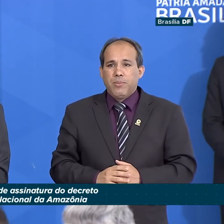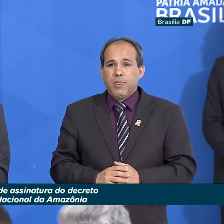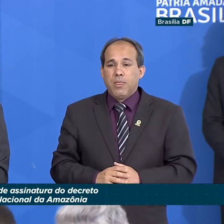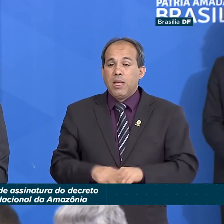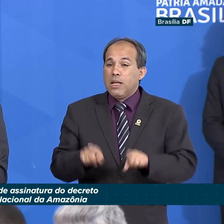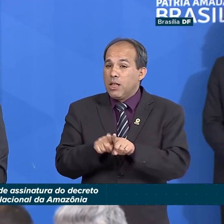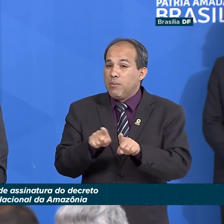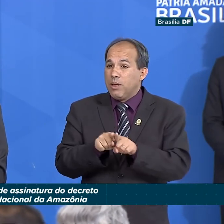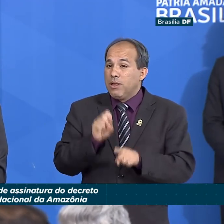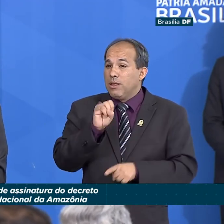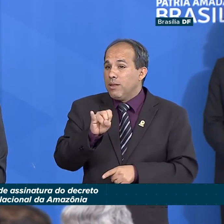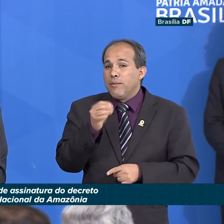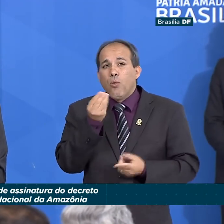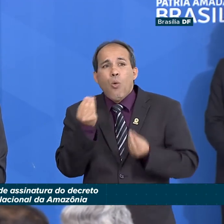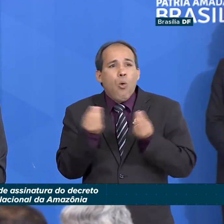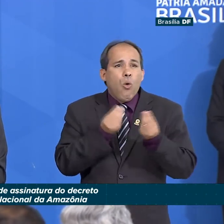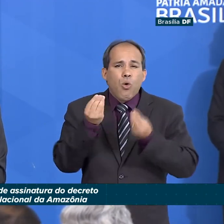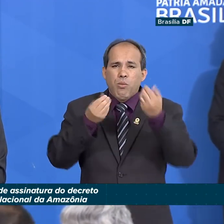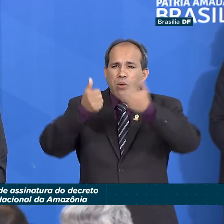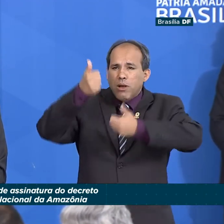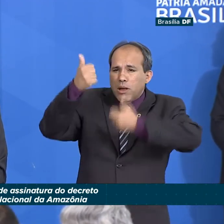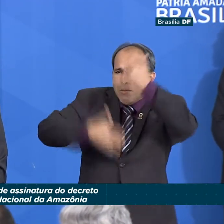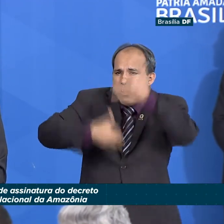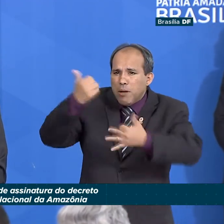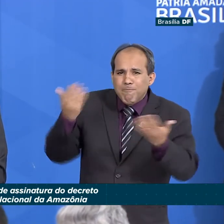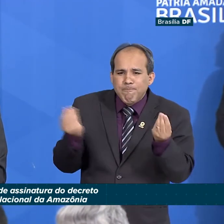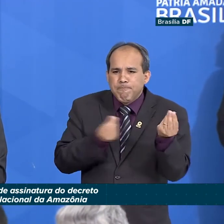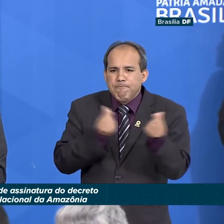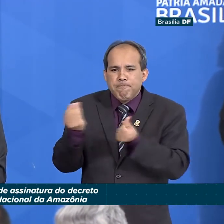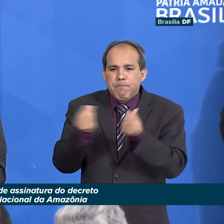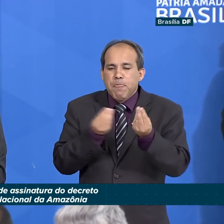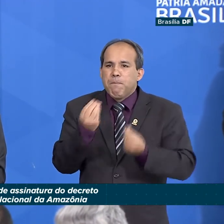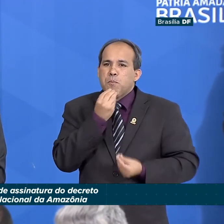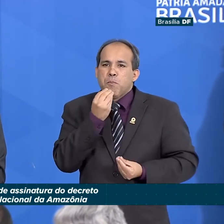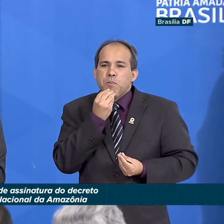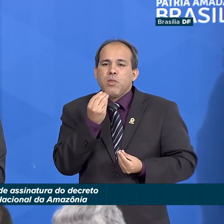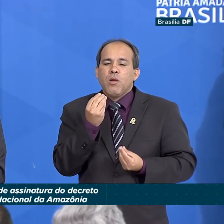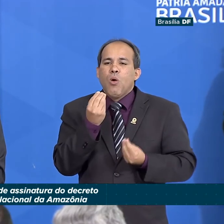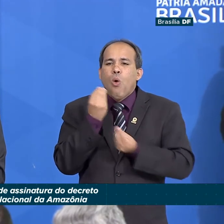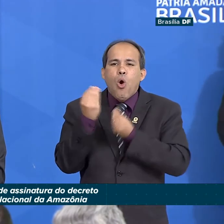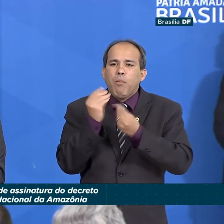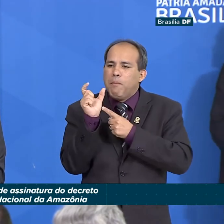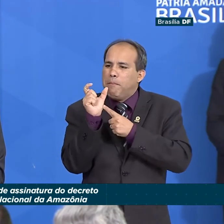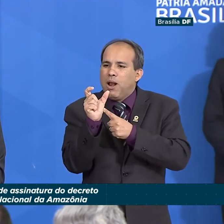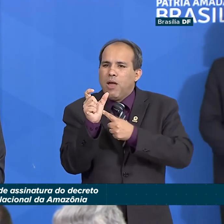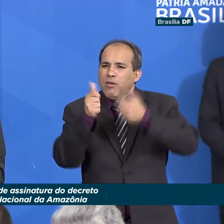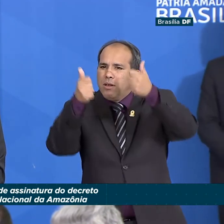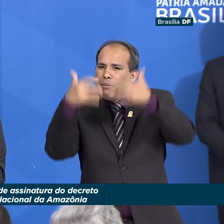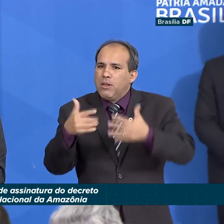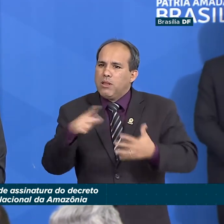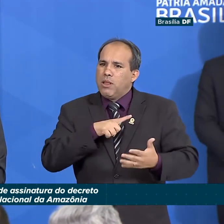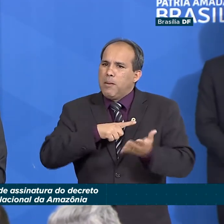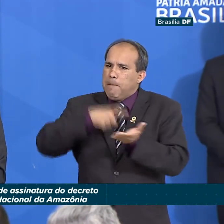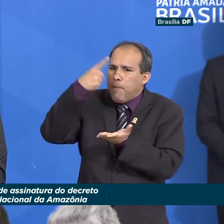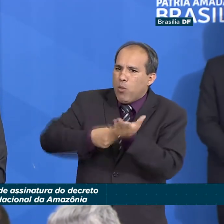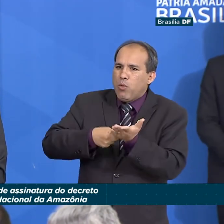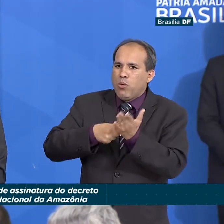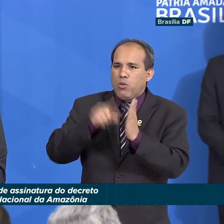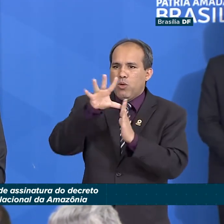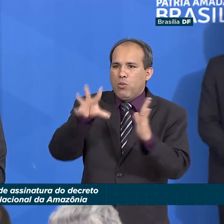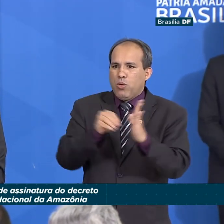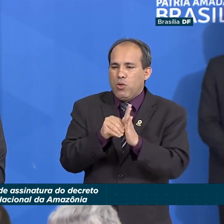se me faltassem palavras para expressar nosso compromisso com a Amazônia, eu